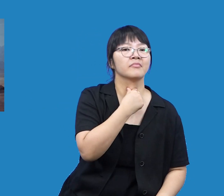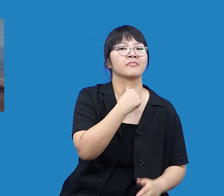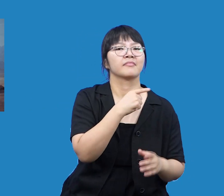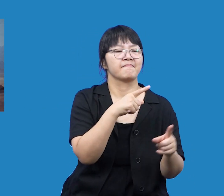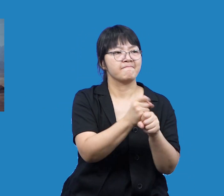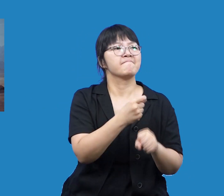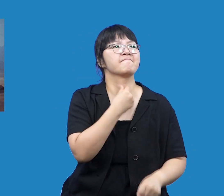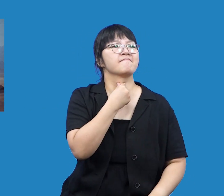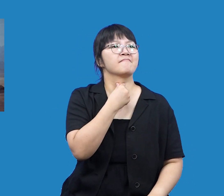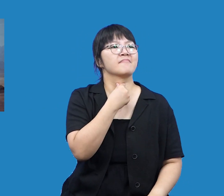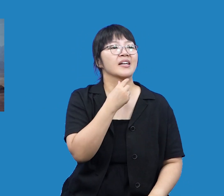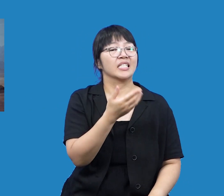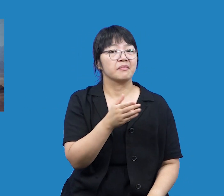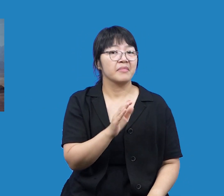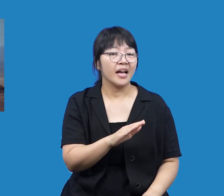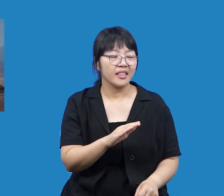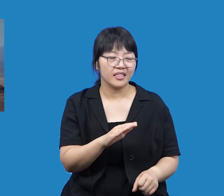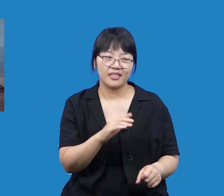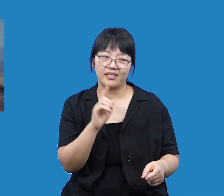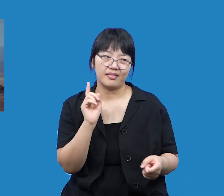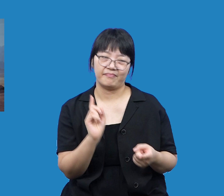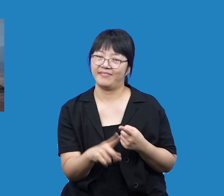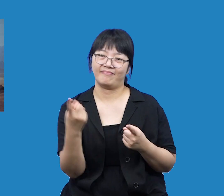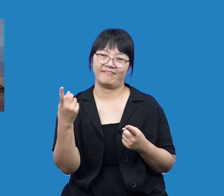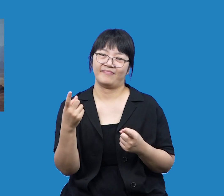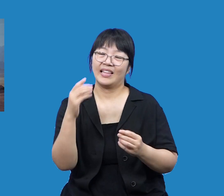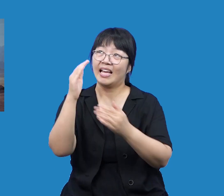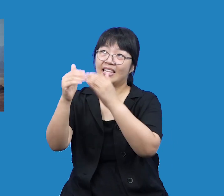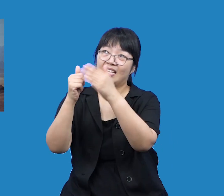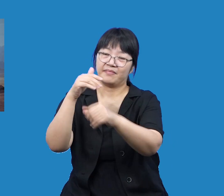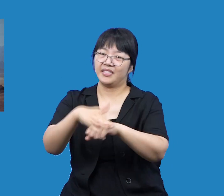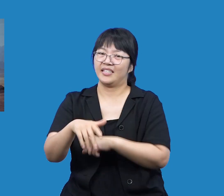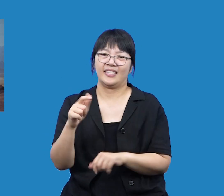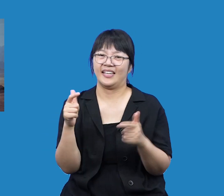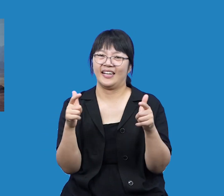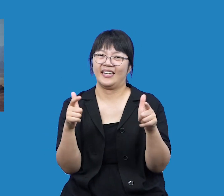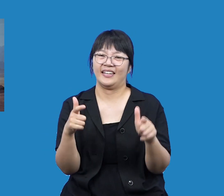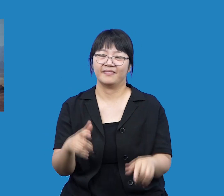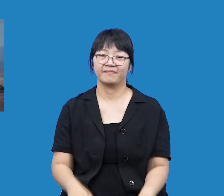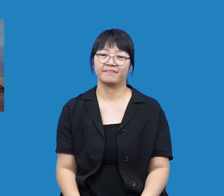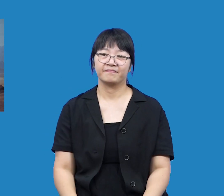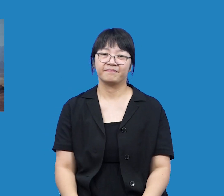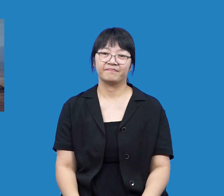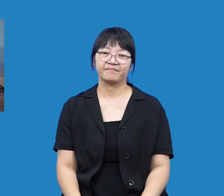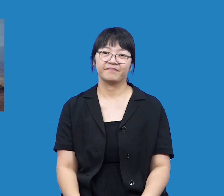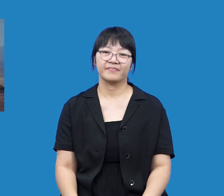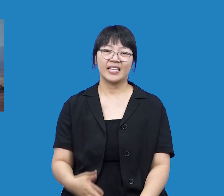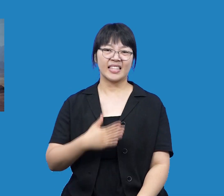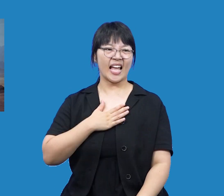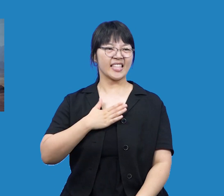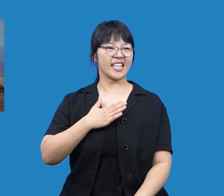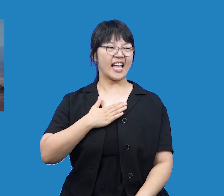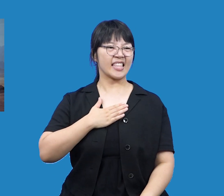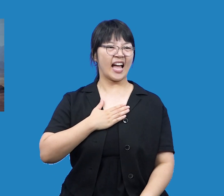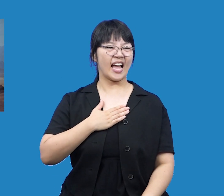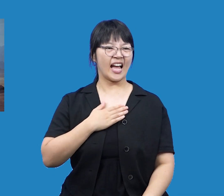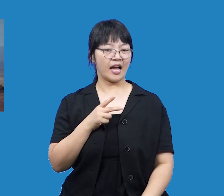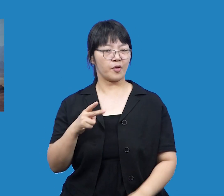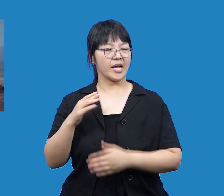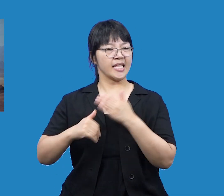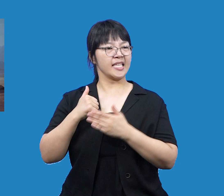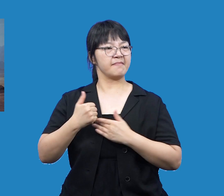말합니다. 우리가 같이 원수 갚고 공격하는 것, 내가 올바르니까 그건 내가 하나님이라고 착각하는